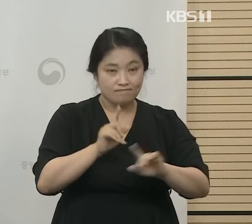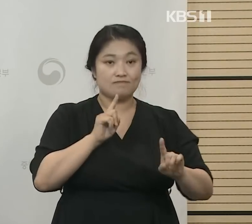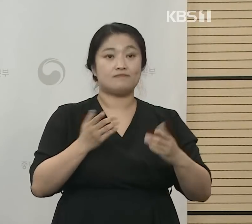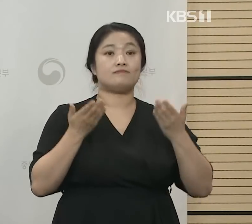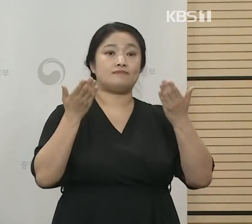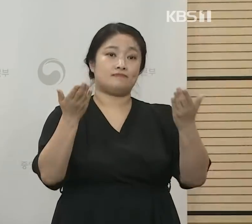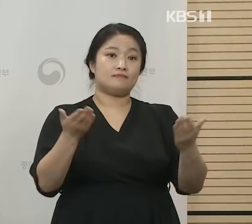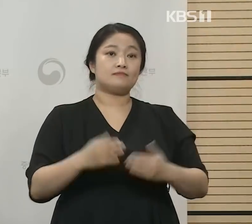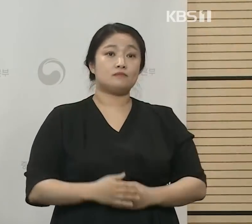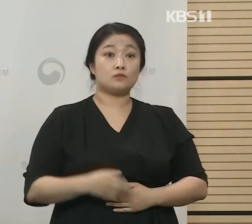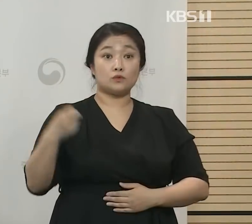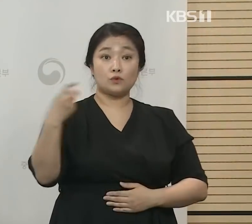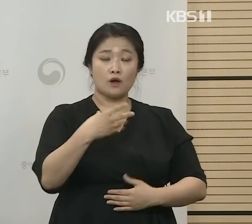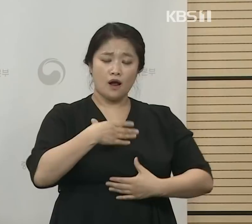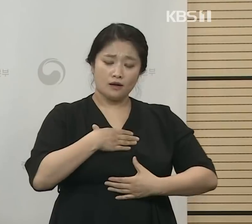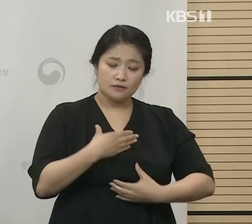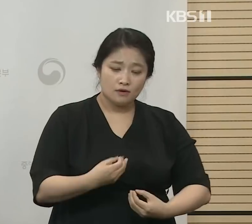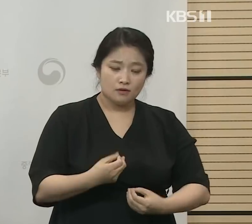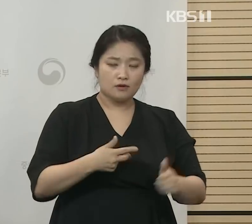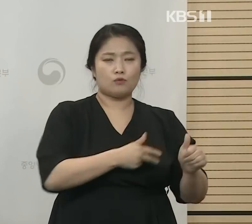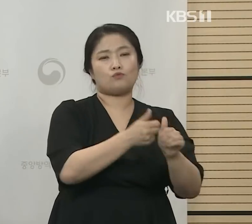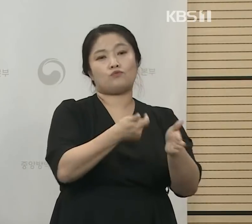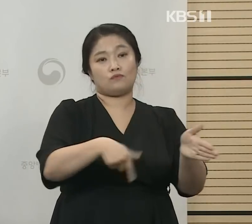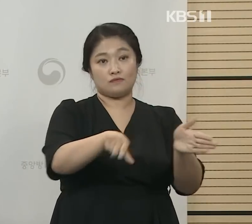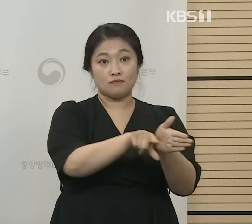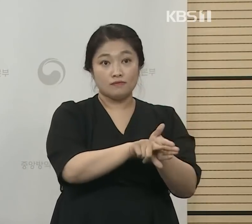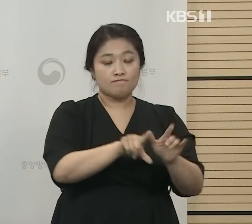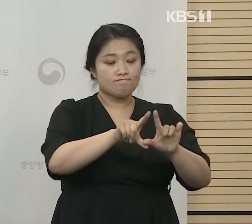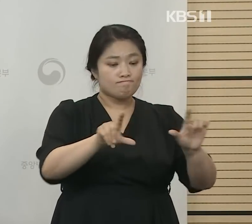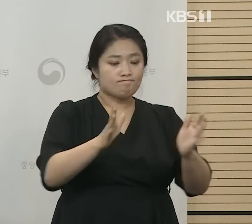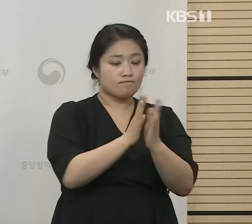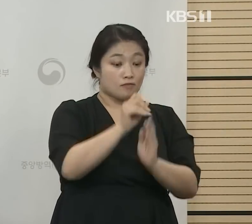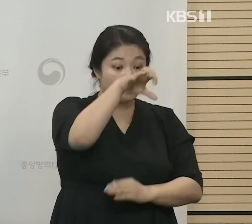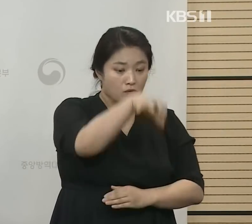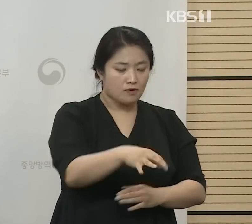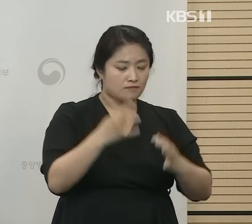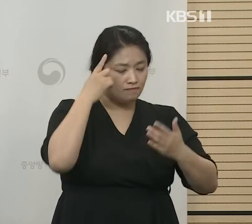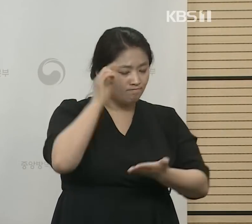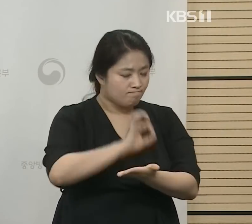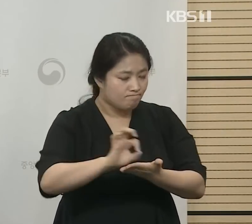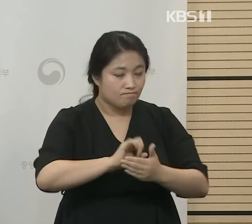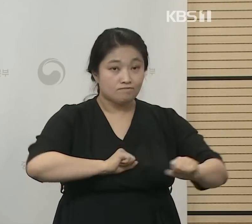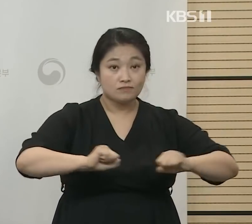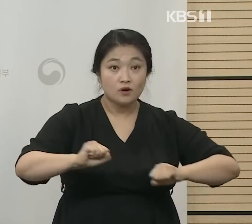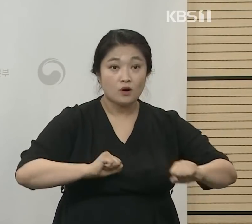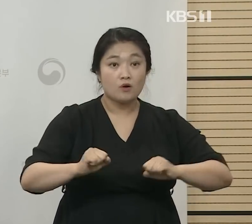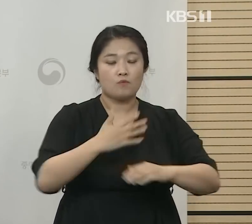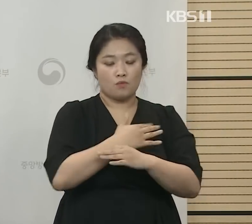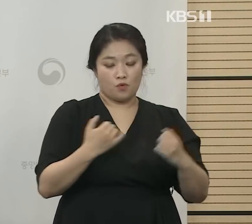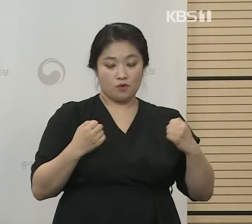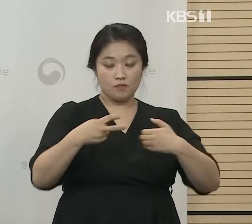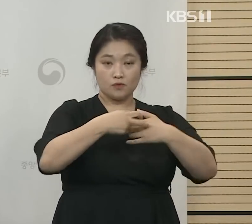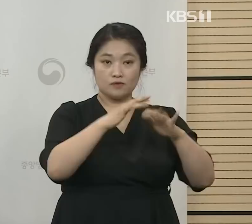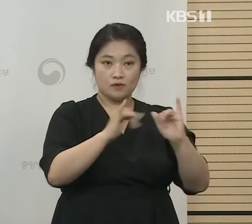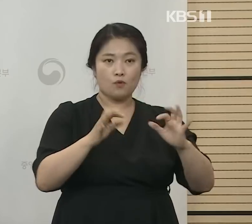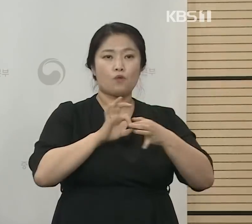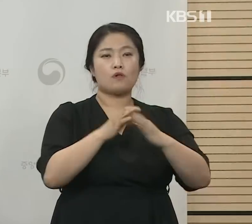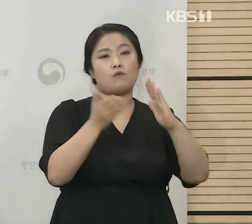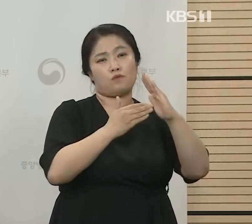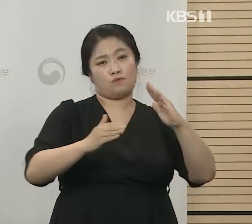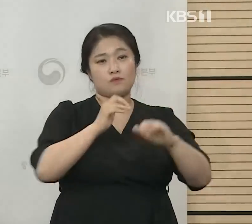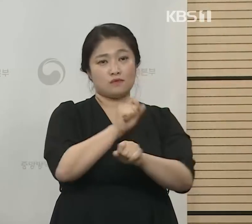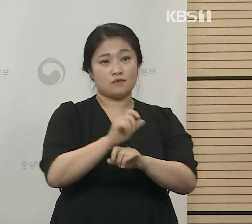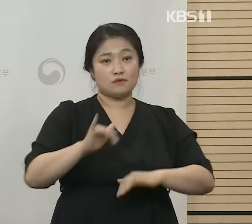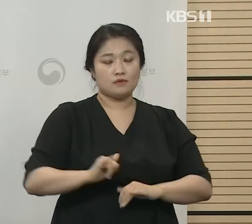감사드립니다. 또한 안전한 예방접종을 위해 일선 현장에서 애써주고 계신 보건의료인, 관련 공무원